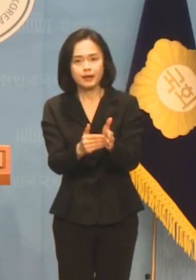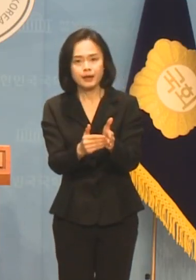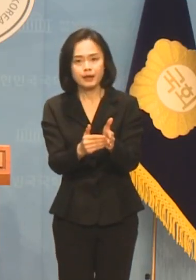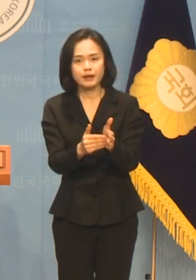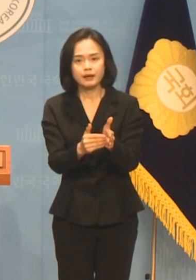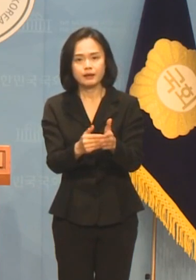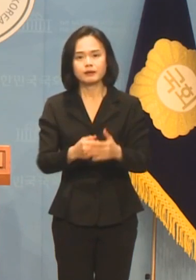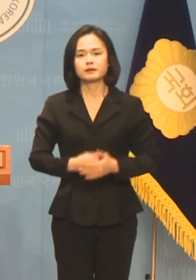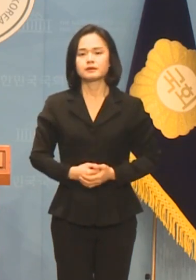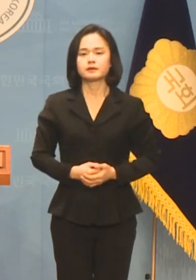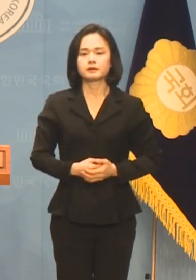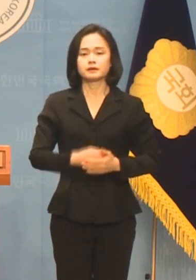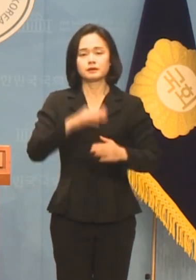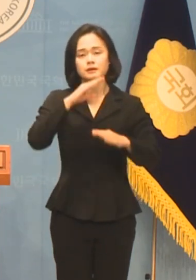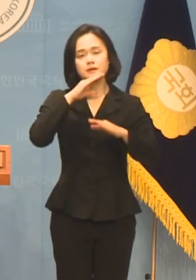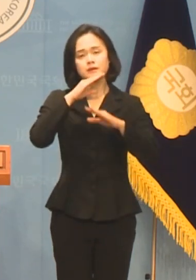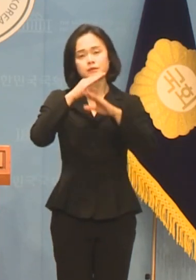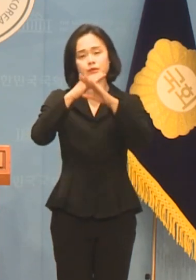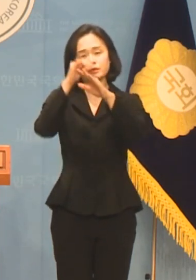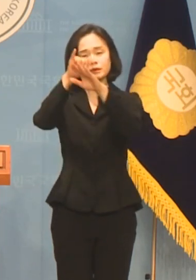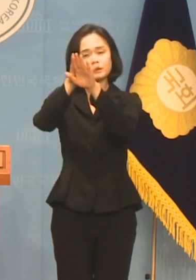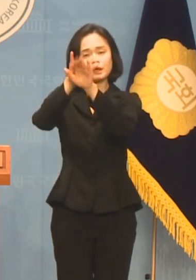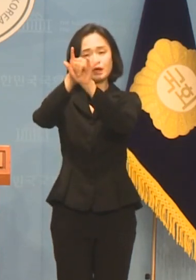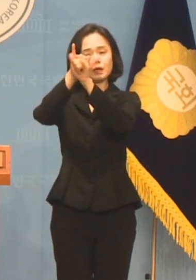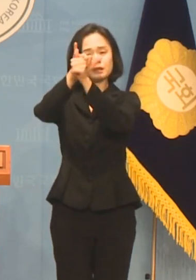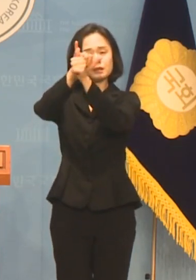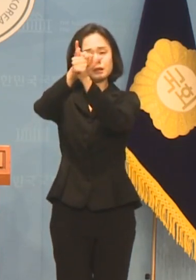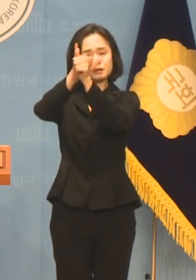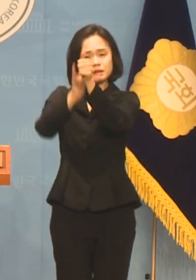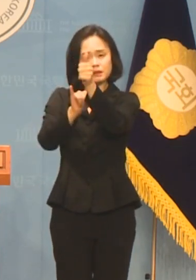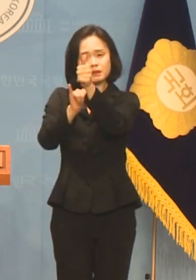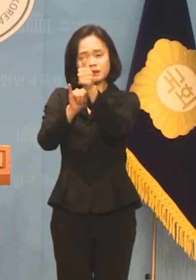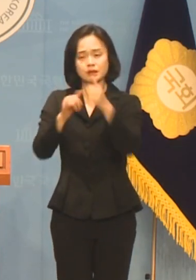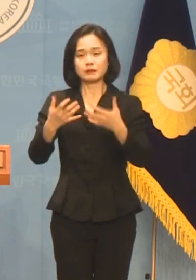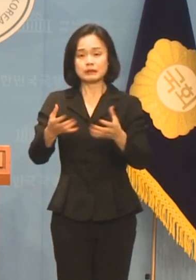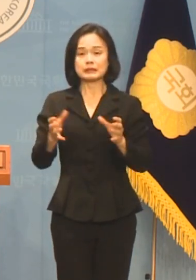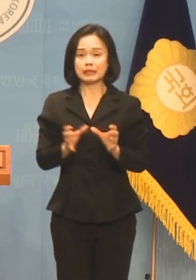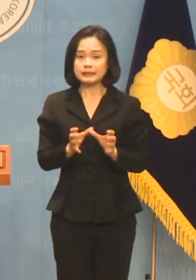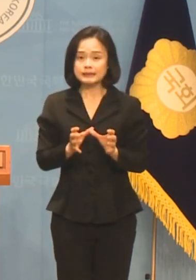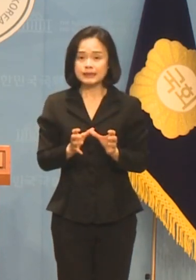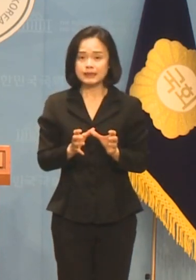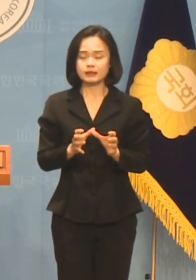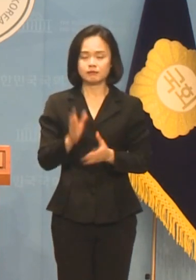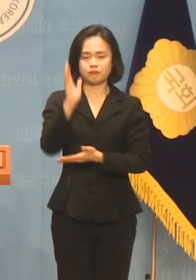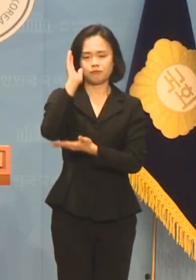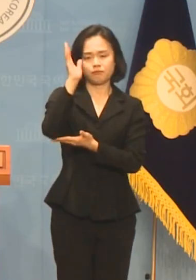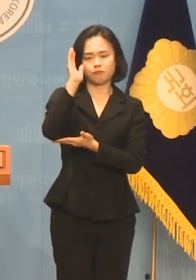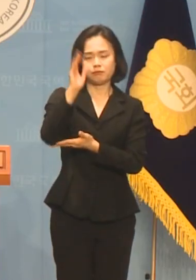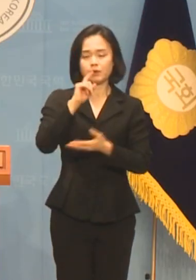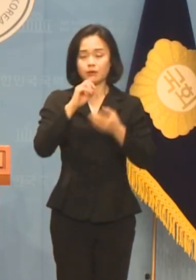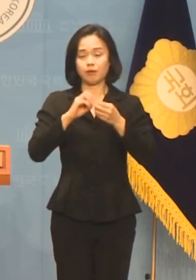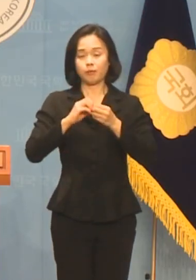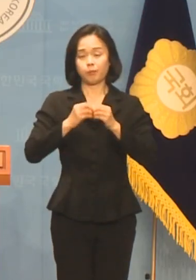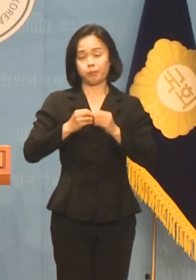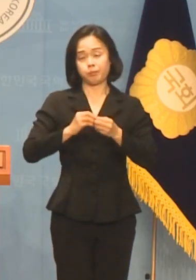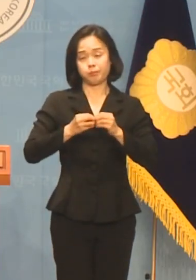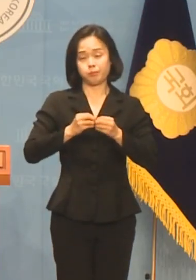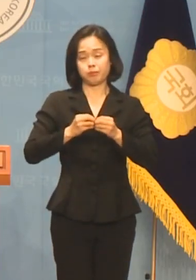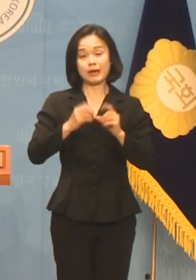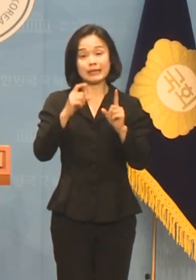추종하는 반국가 세력, 여론 조작과 부정선거 모두 극우 유튜버들의 채널에 자주